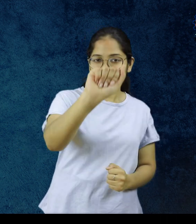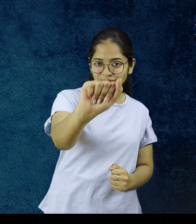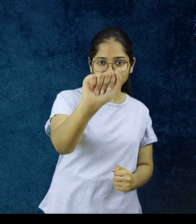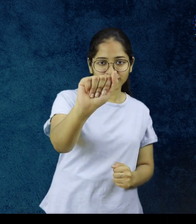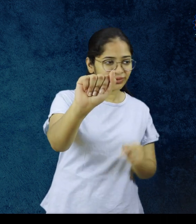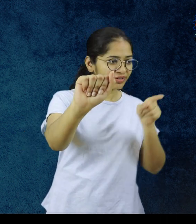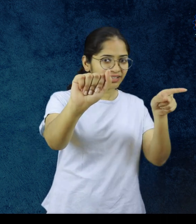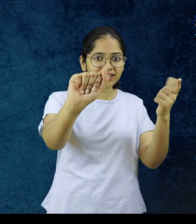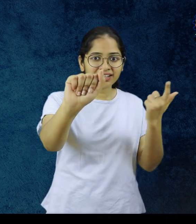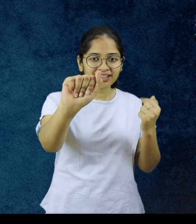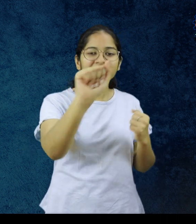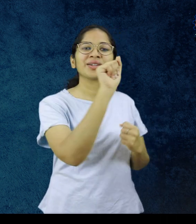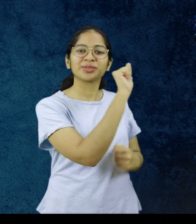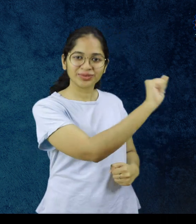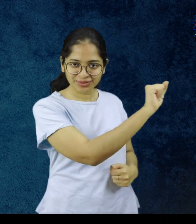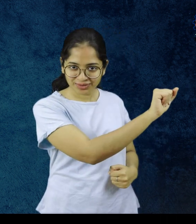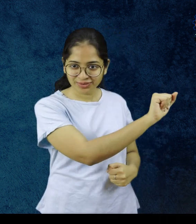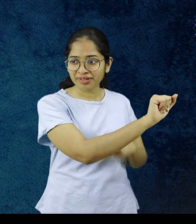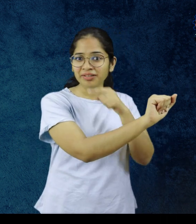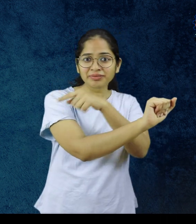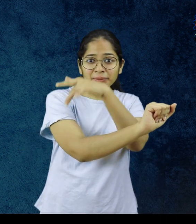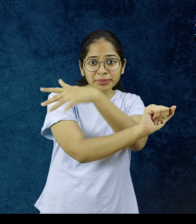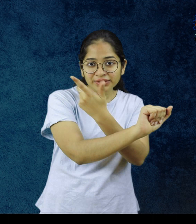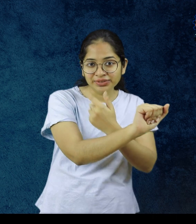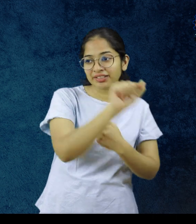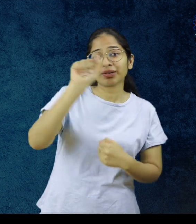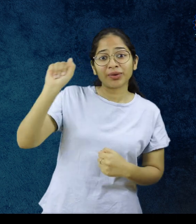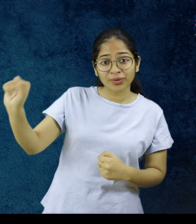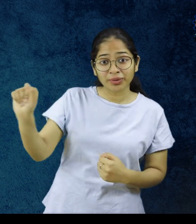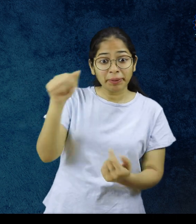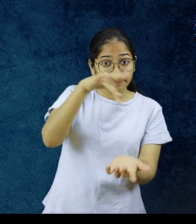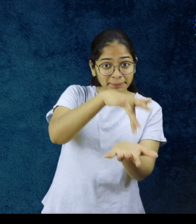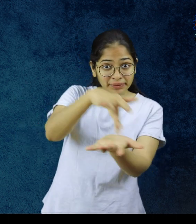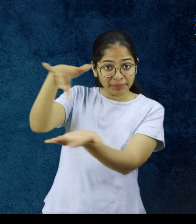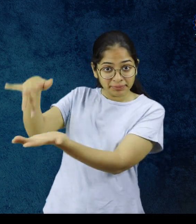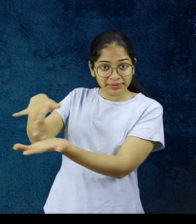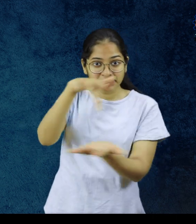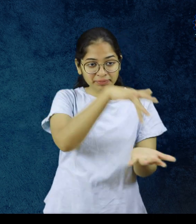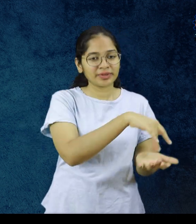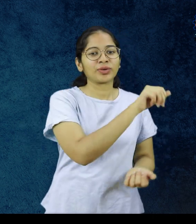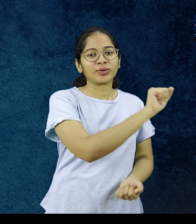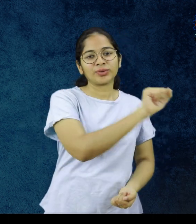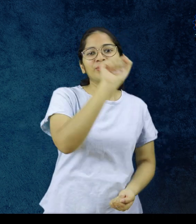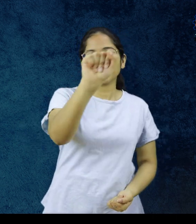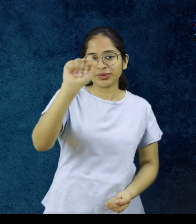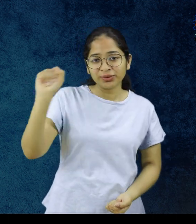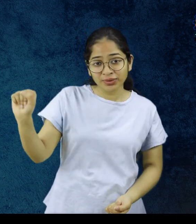इसके लिए इसका उसके लिए उसका जगह के हिसाब से साइन बदलते रहेगा